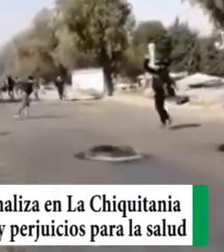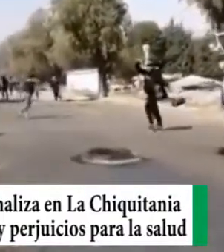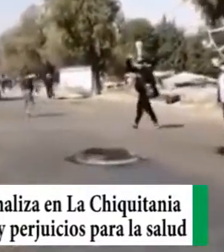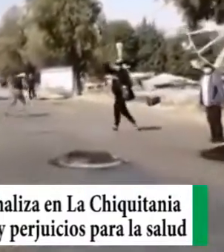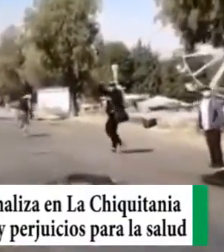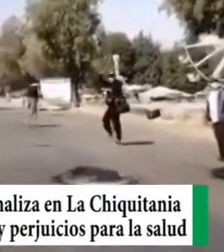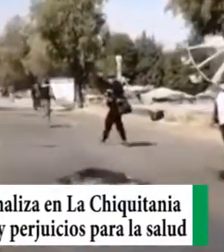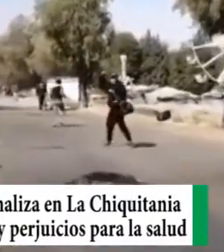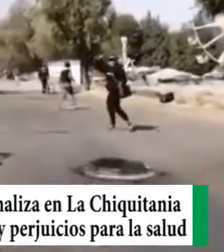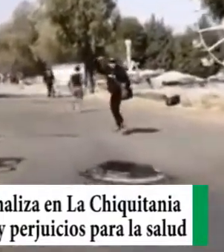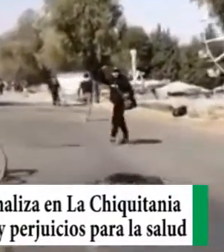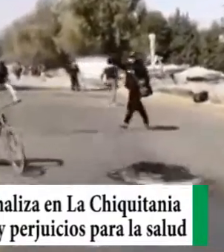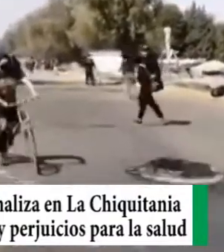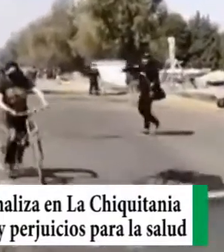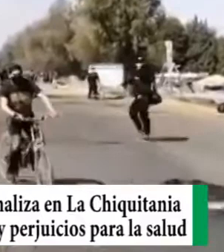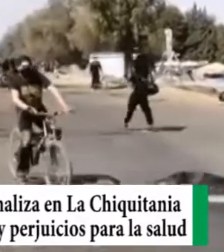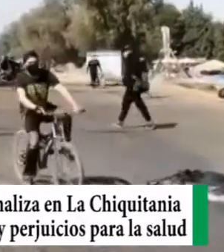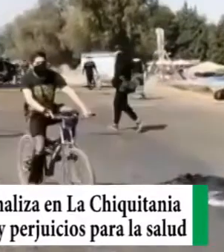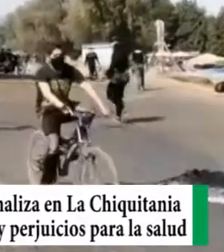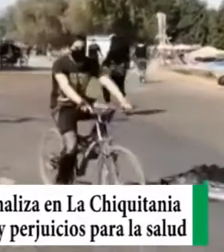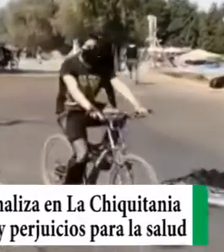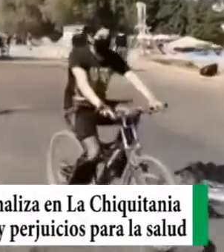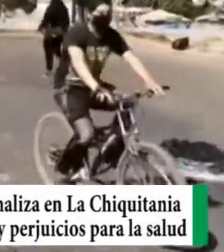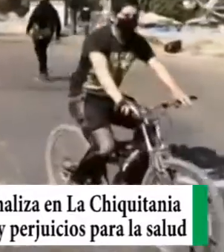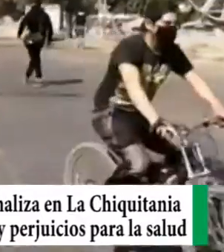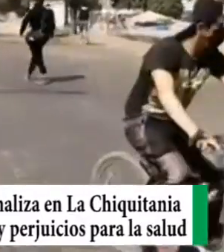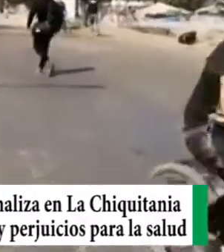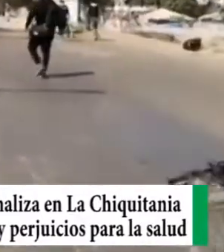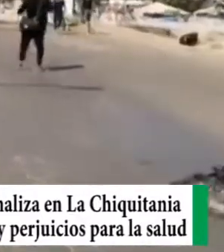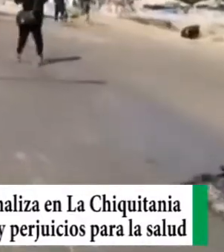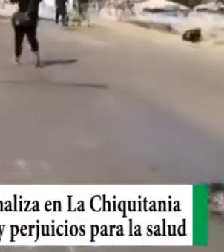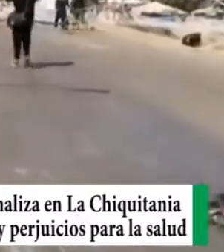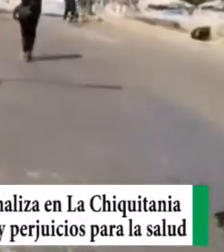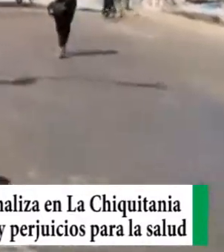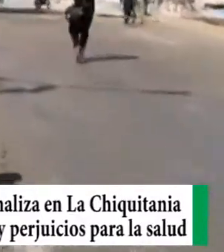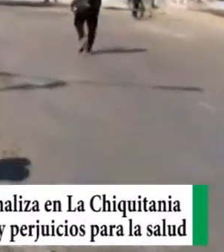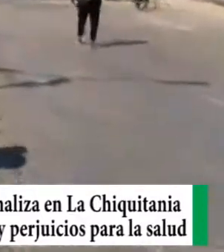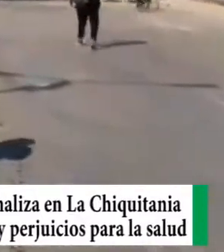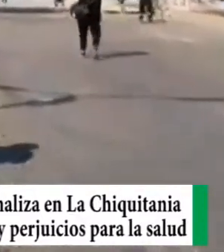país. La resistencia, voy a escucharla, ha procedido a desbloquear